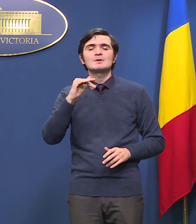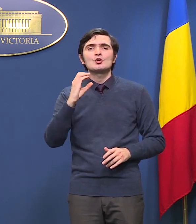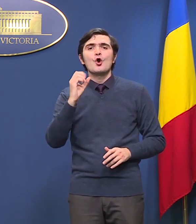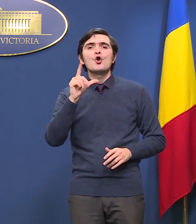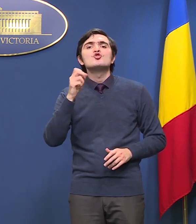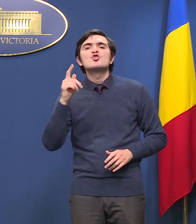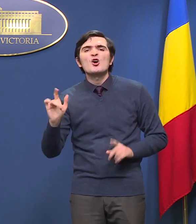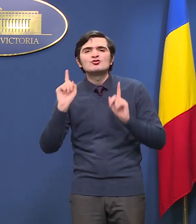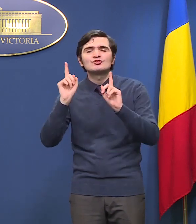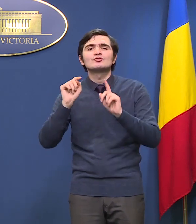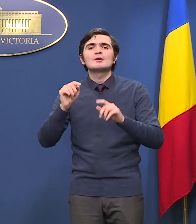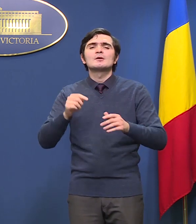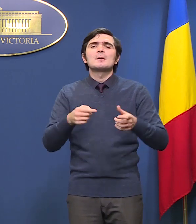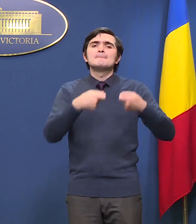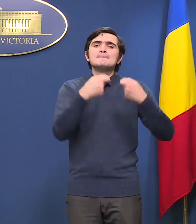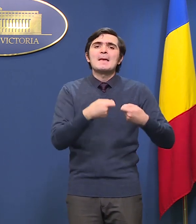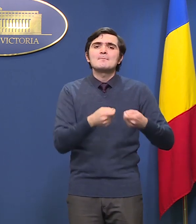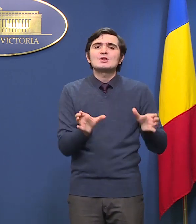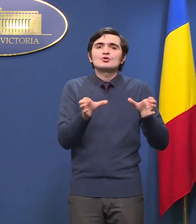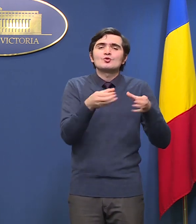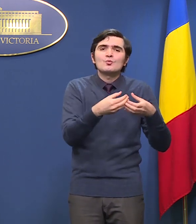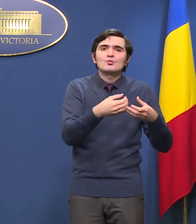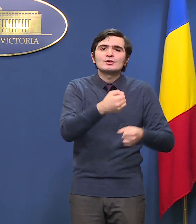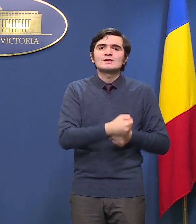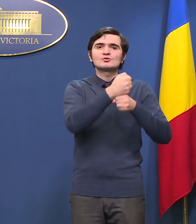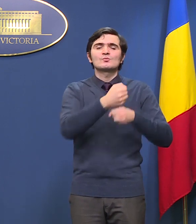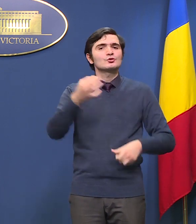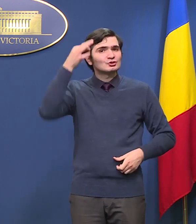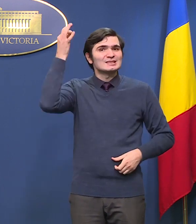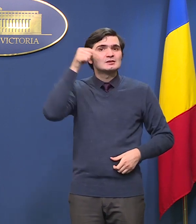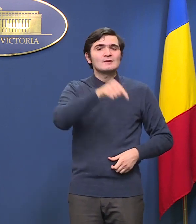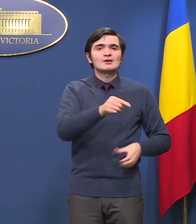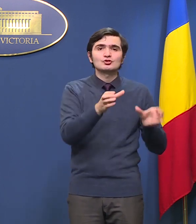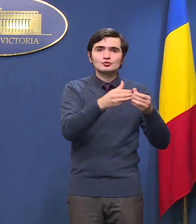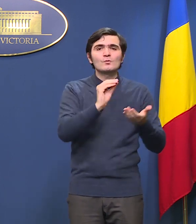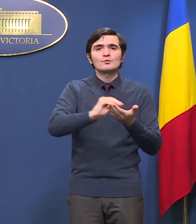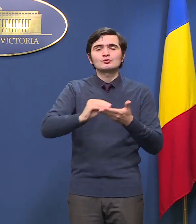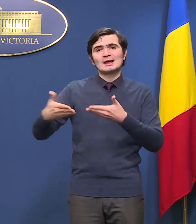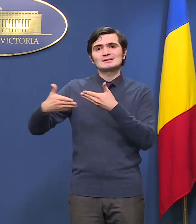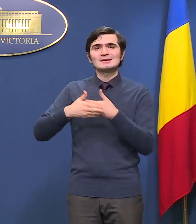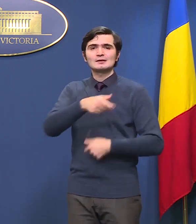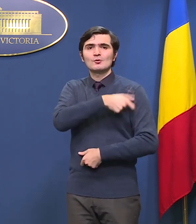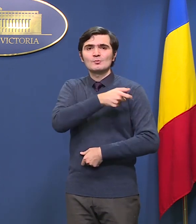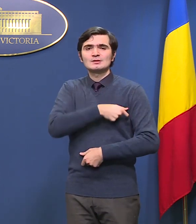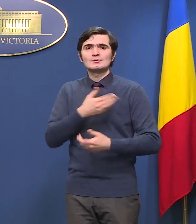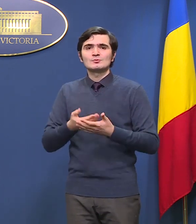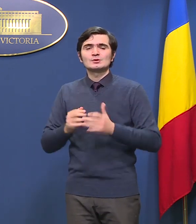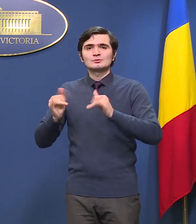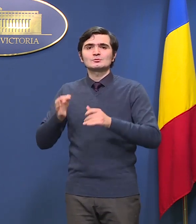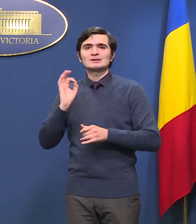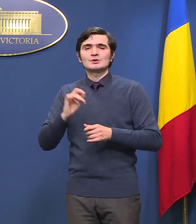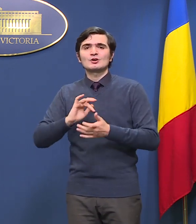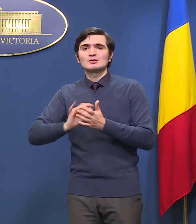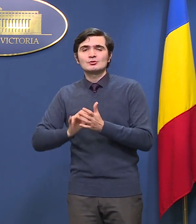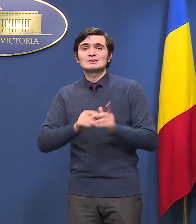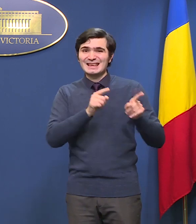membrii grupului de suport științific, care funcționează pe lângă Comitetul Național pentru Situații Speciale de Urgență, au spus foarte clar,